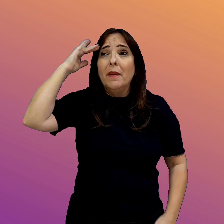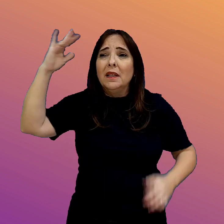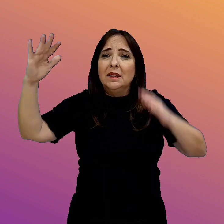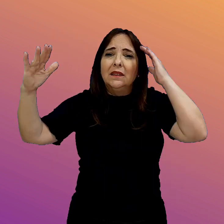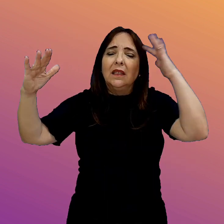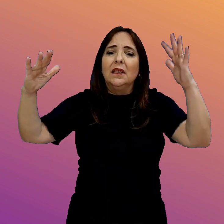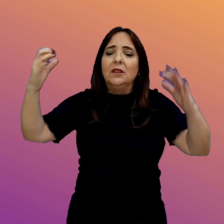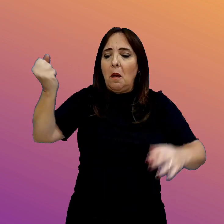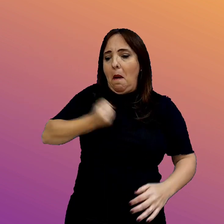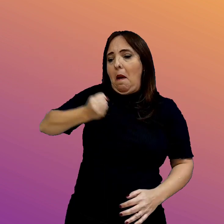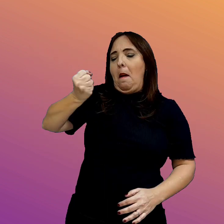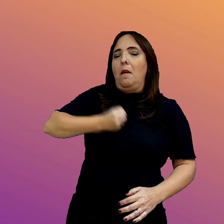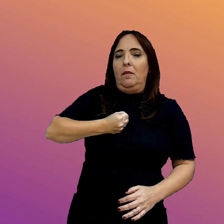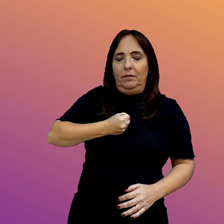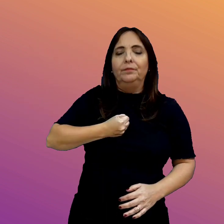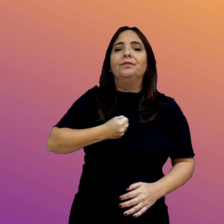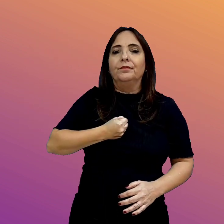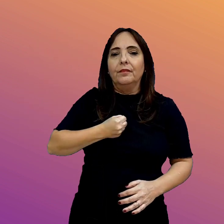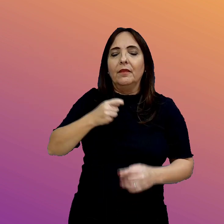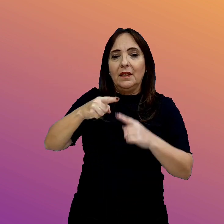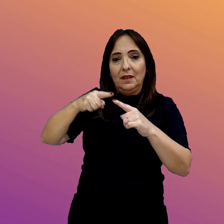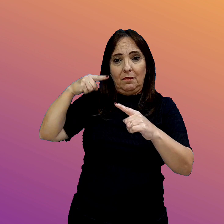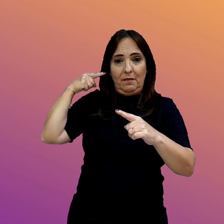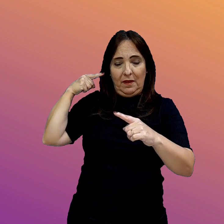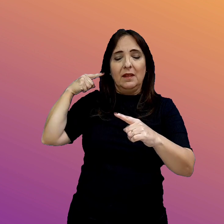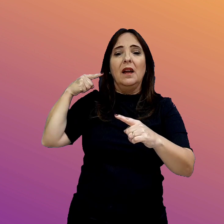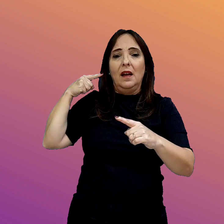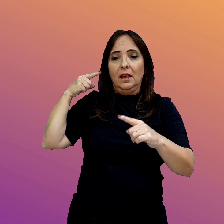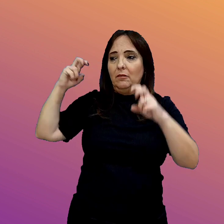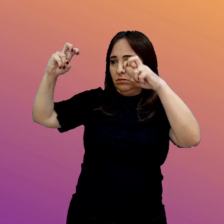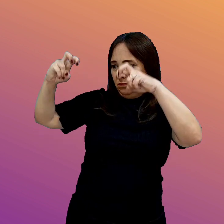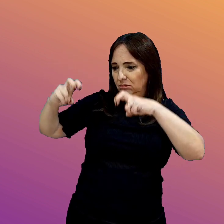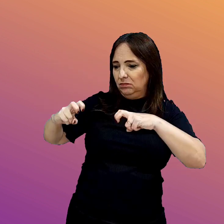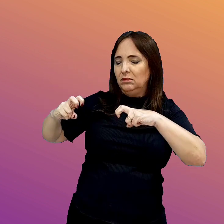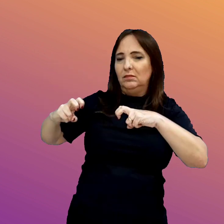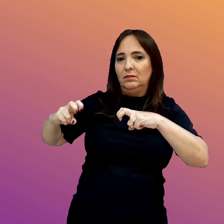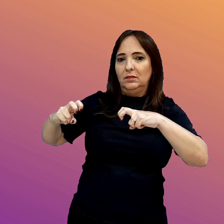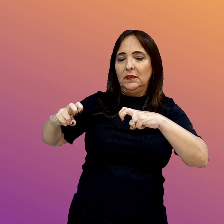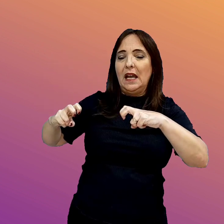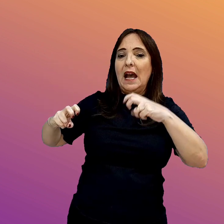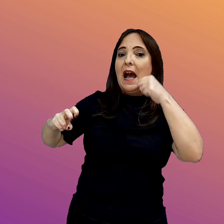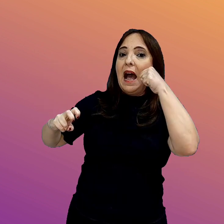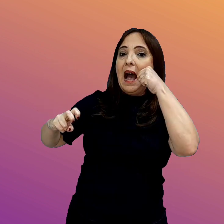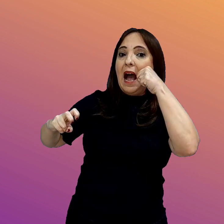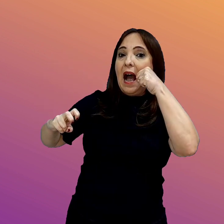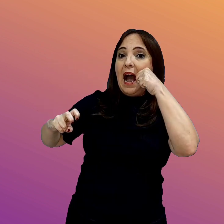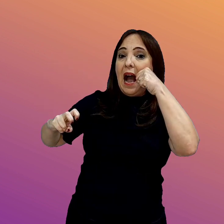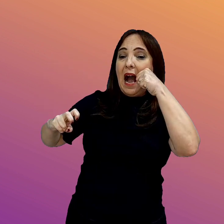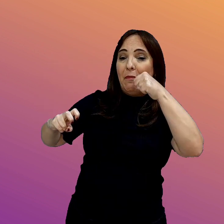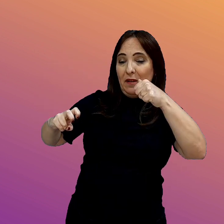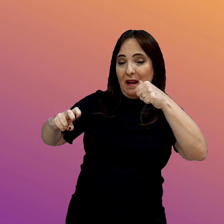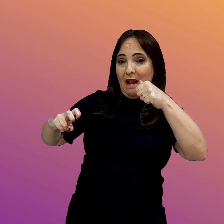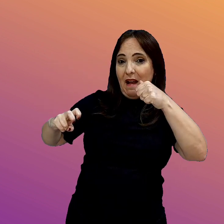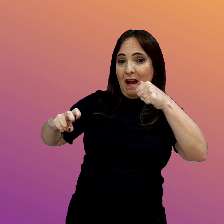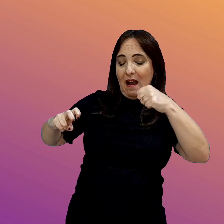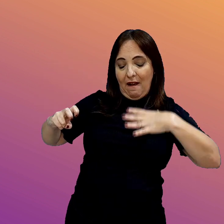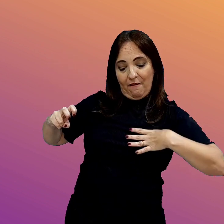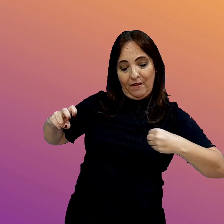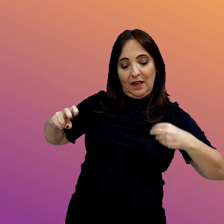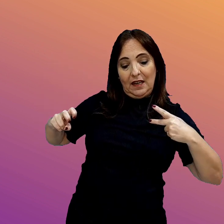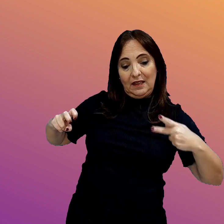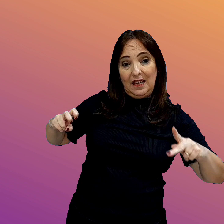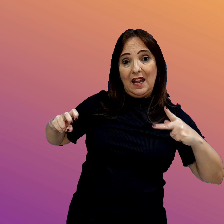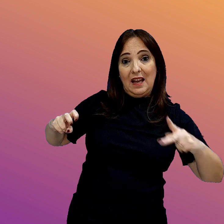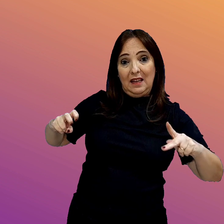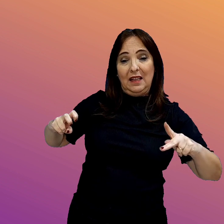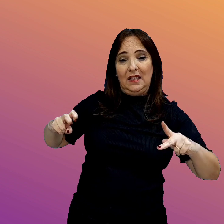uma mãe semana retrasada na igreja, a filha dela tem 6 anos. Aparentemente a filha está sofrendo bullying na escola. Essa menina só